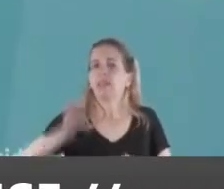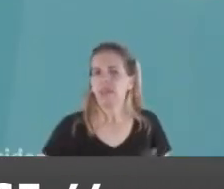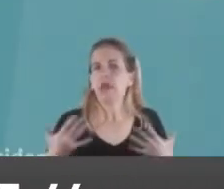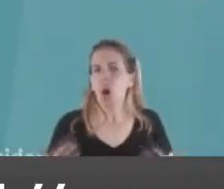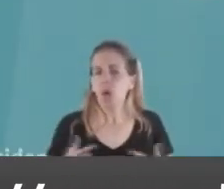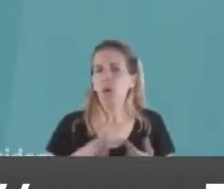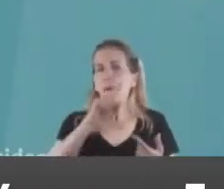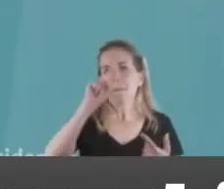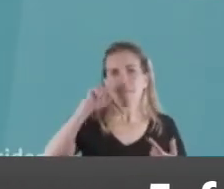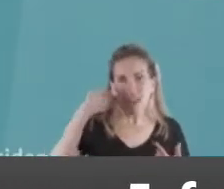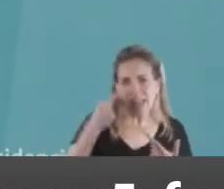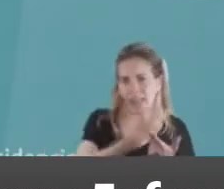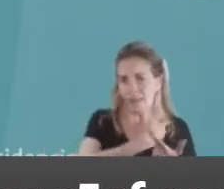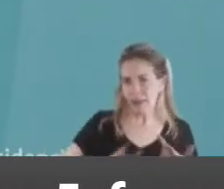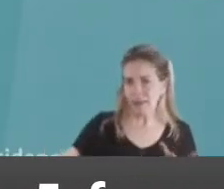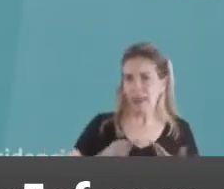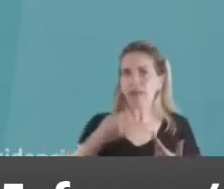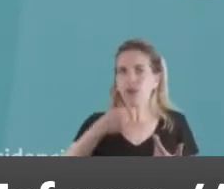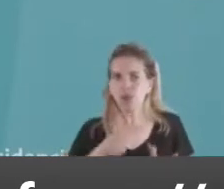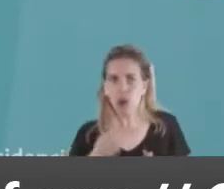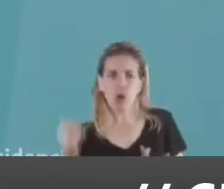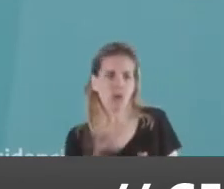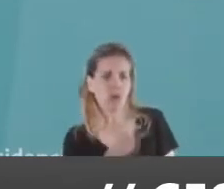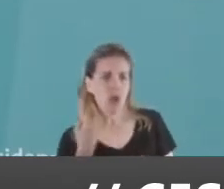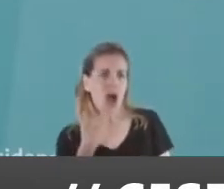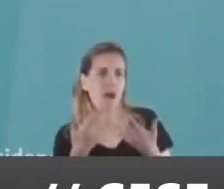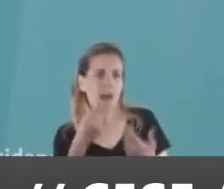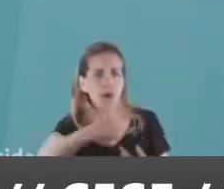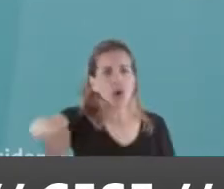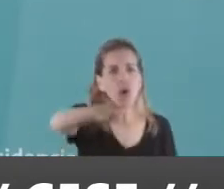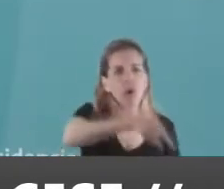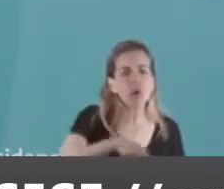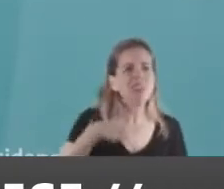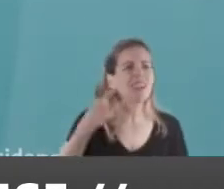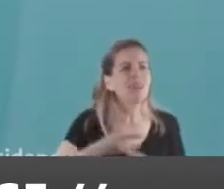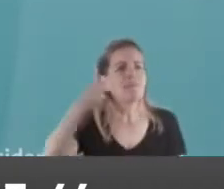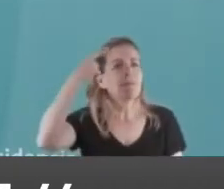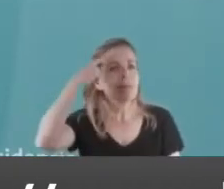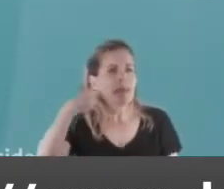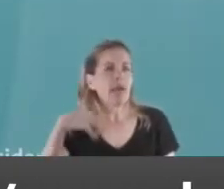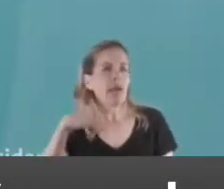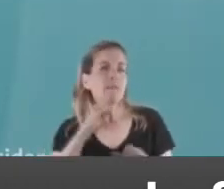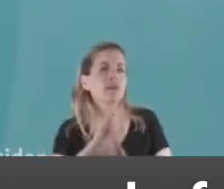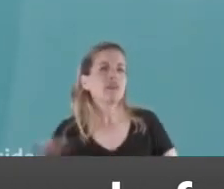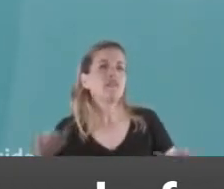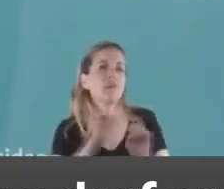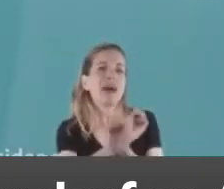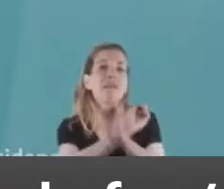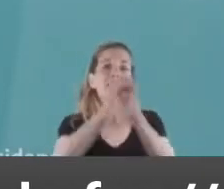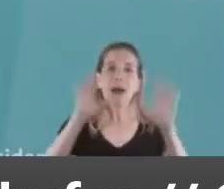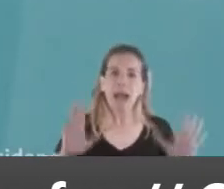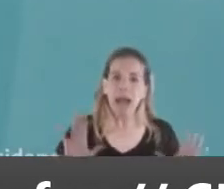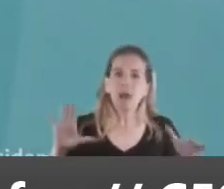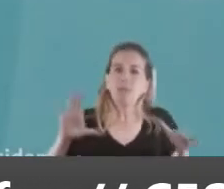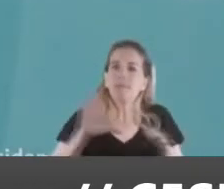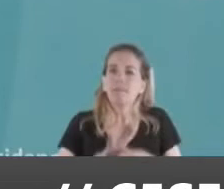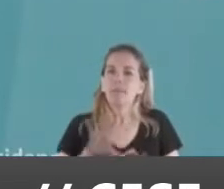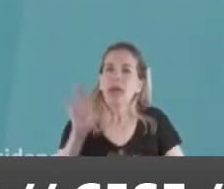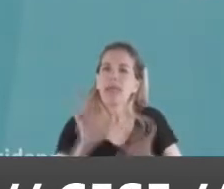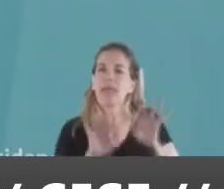yo, cada uno de nosotros que habla con ustedes permanentemente, siempre sentimos que tenemos que ser más claros y más precisos, muchas veces